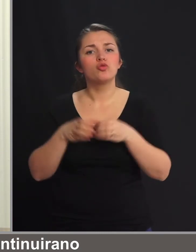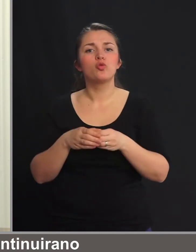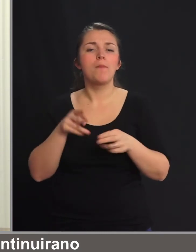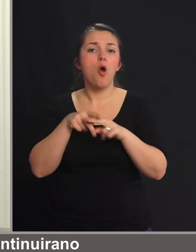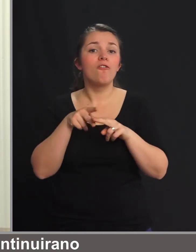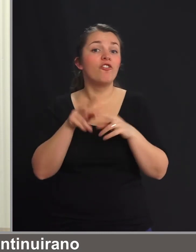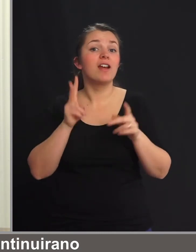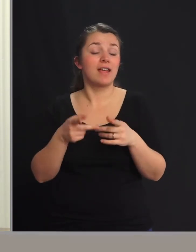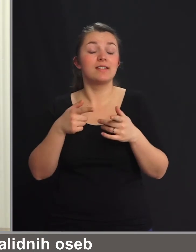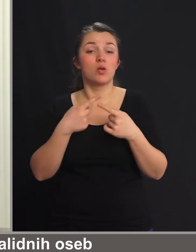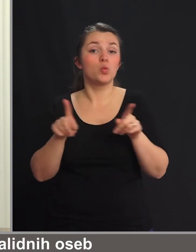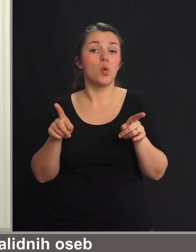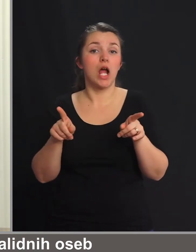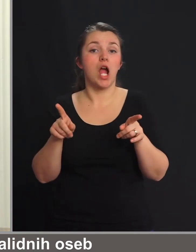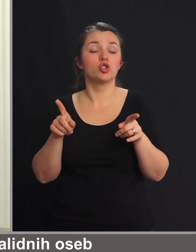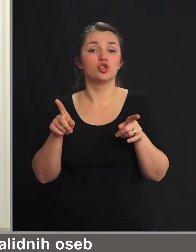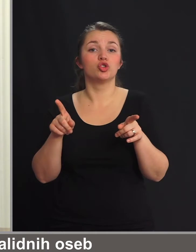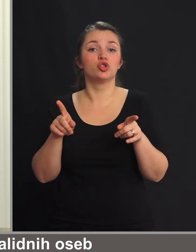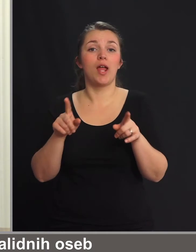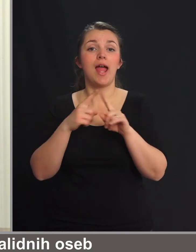tem, da zmanjšujemo ovire, ki so sicer